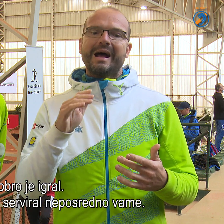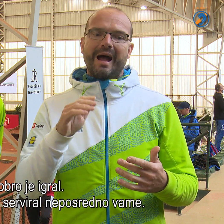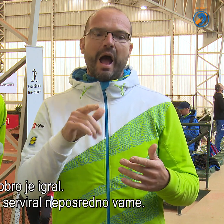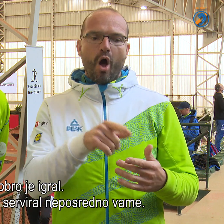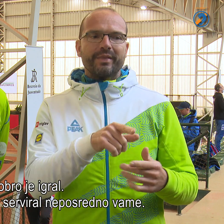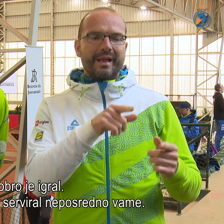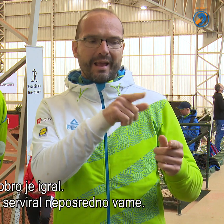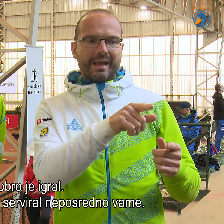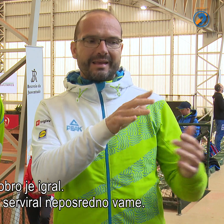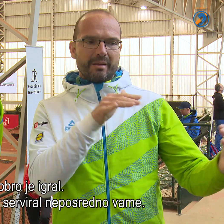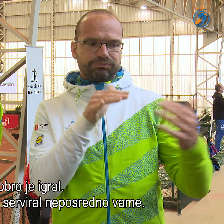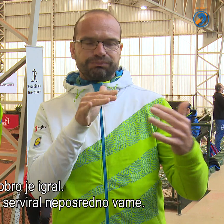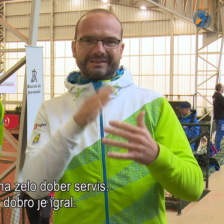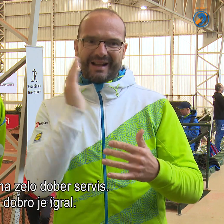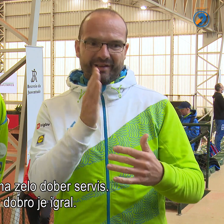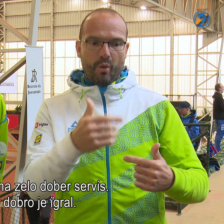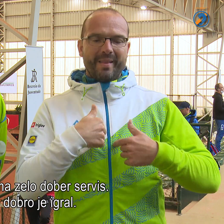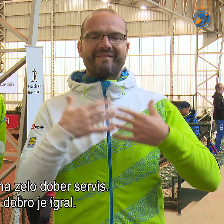delal. Potem